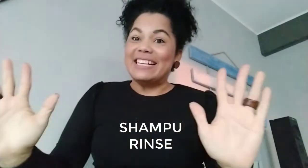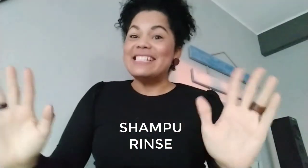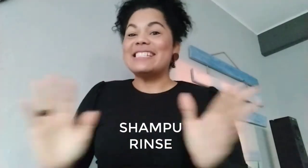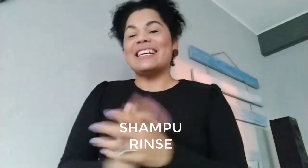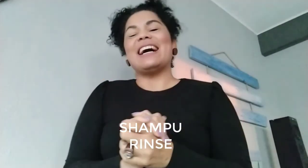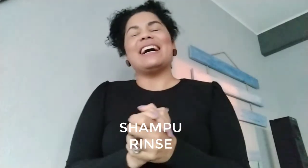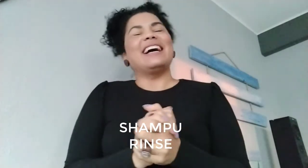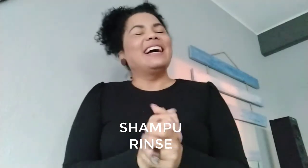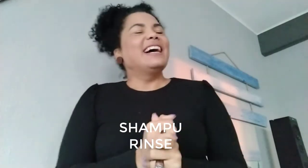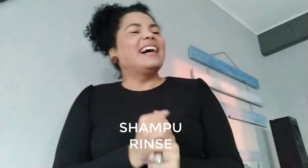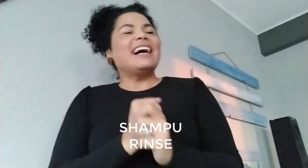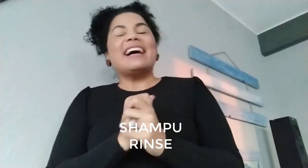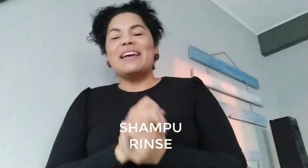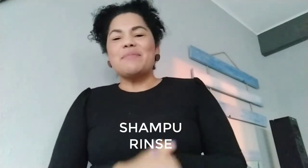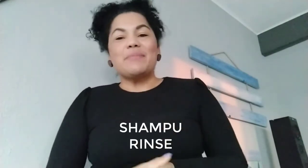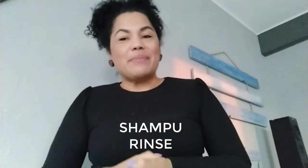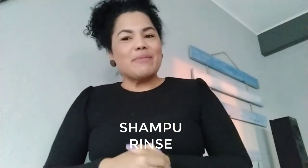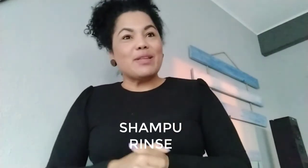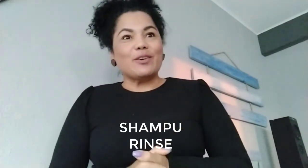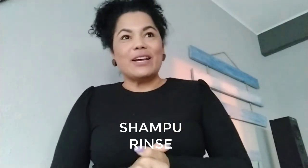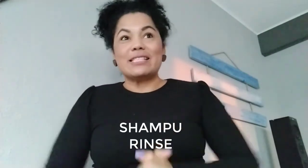rinse. Ay, mi papiamento es